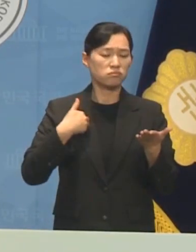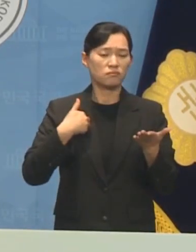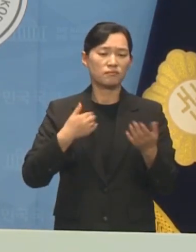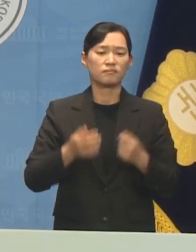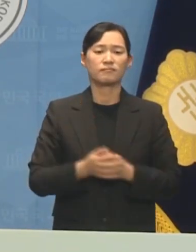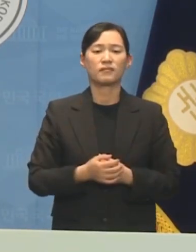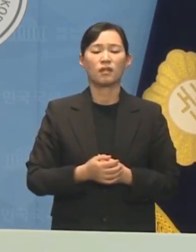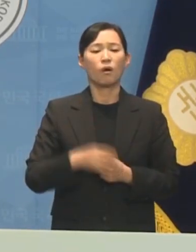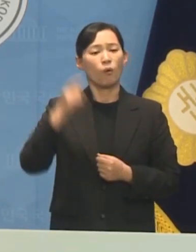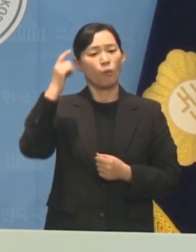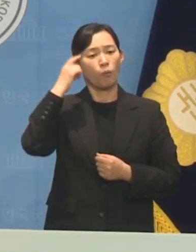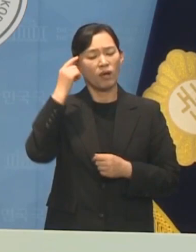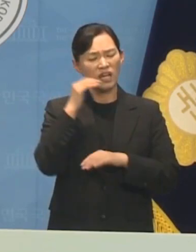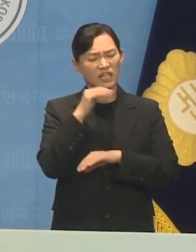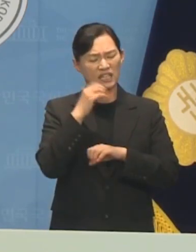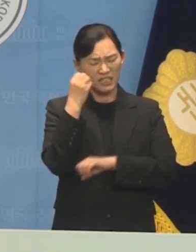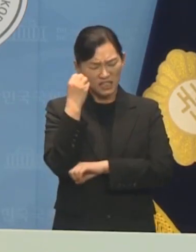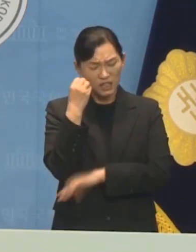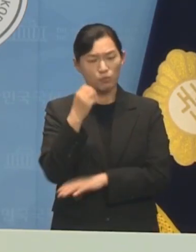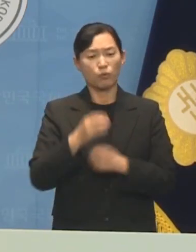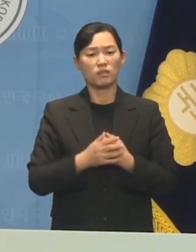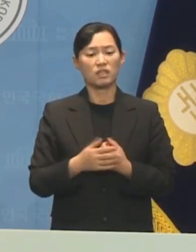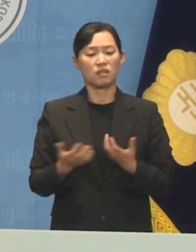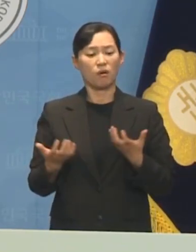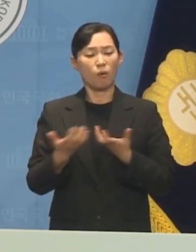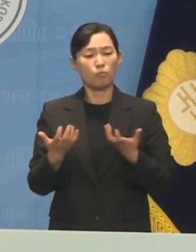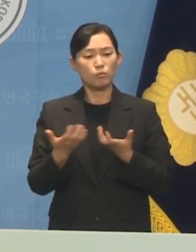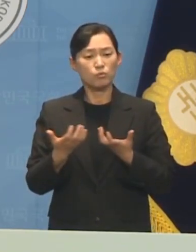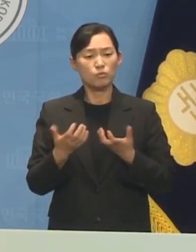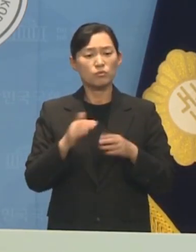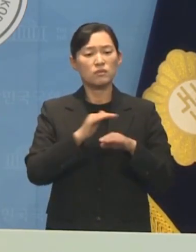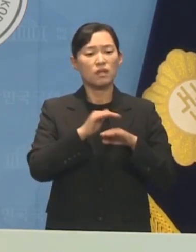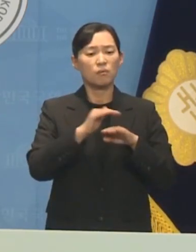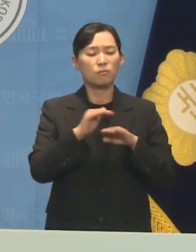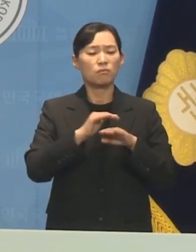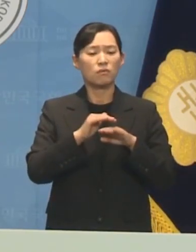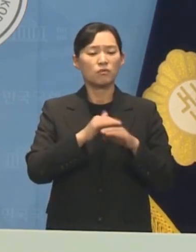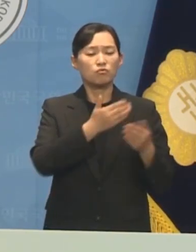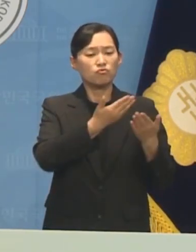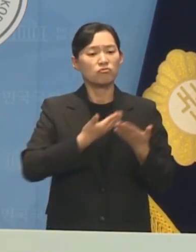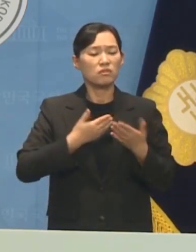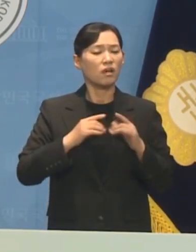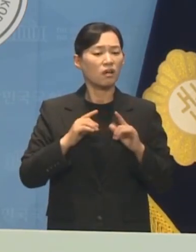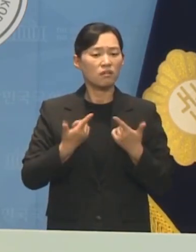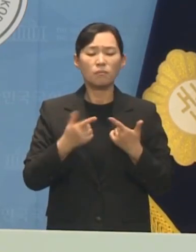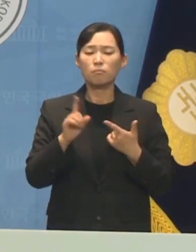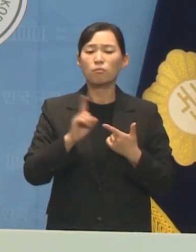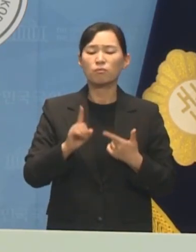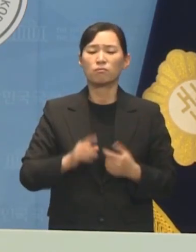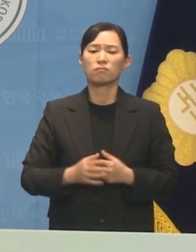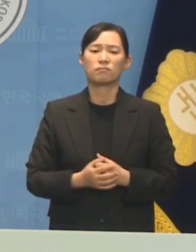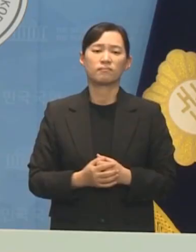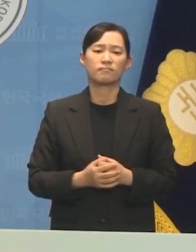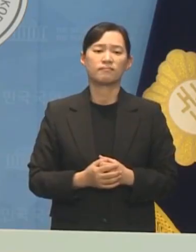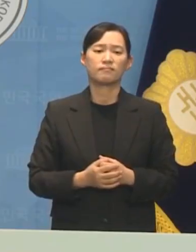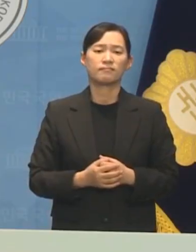상태입니다. 왜 기본 중에 기본인 업무용 도구를 지급하지 않는 것입니까?